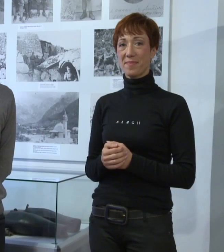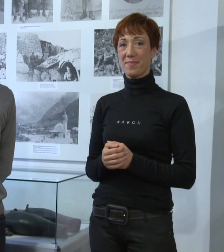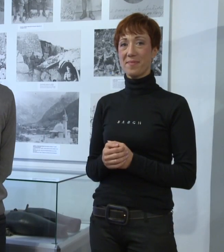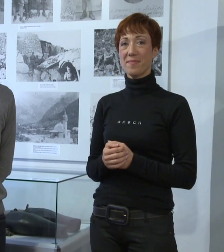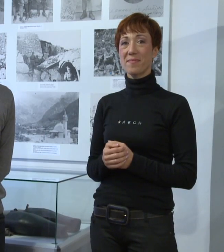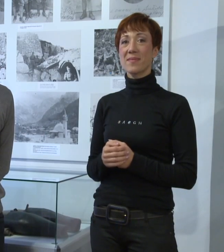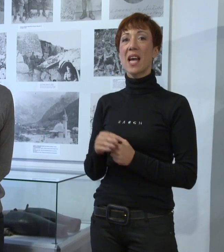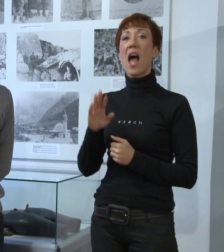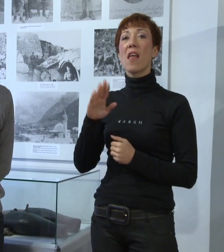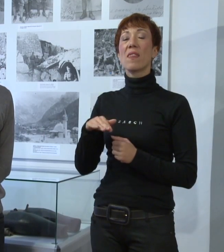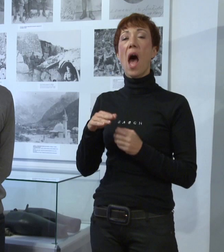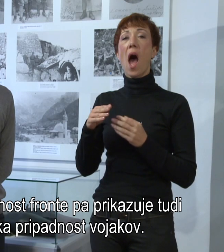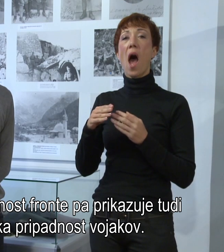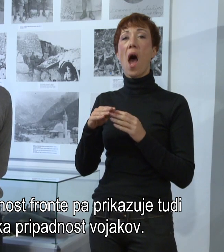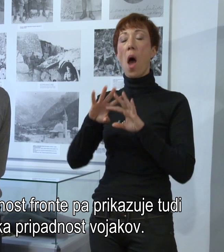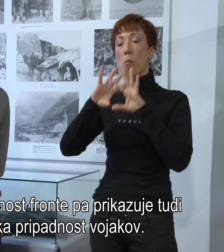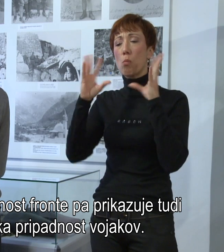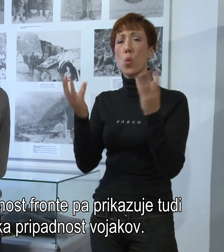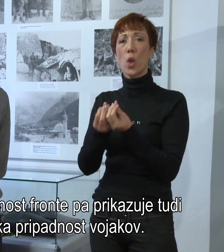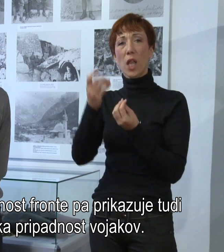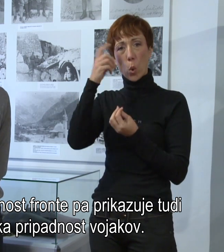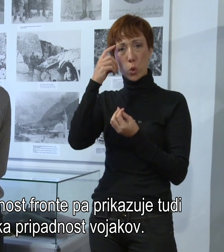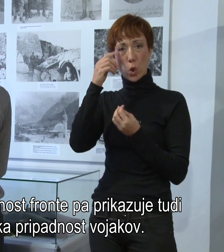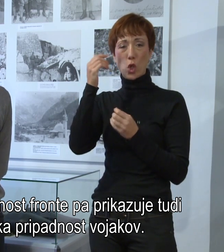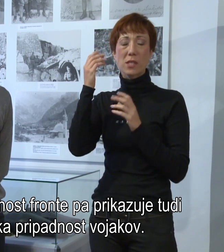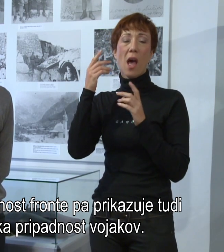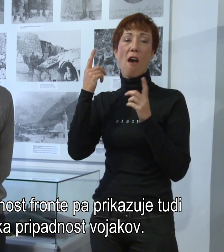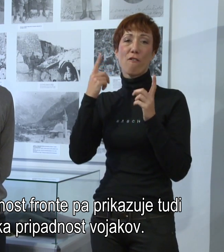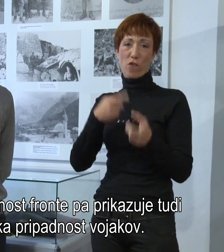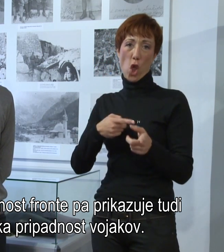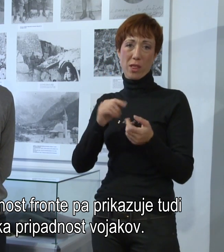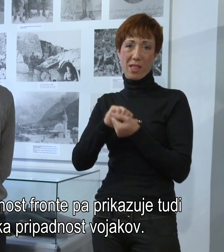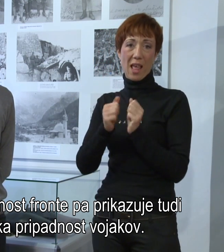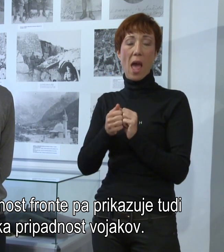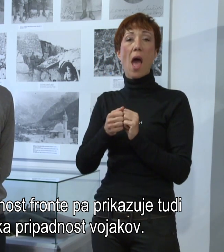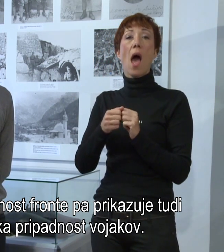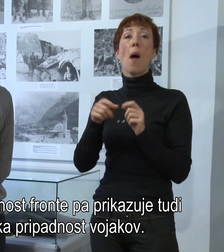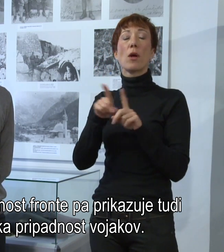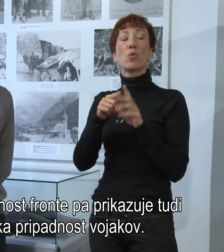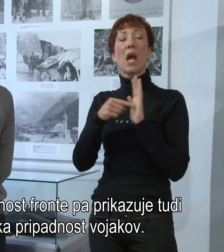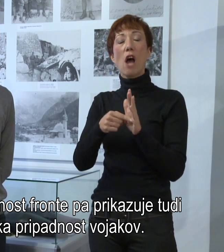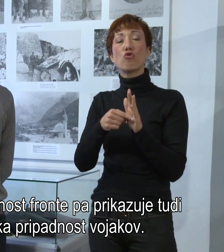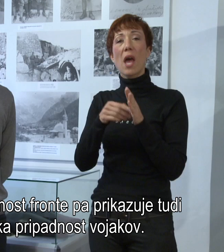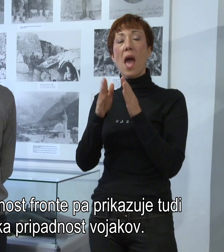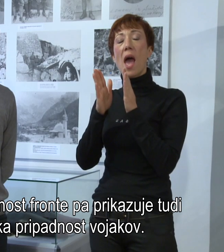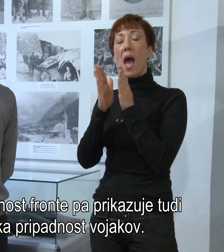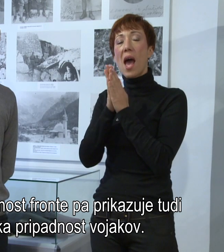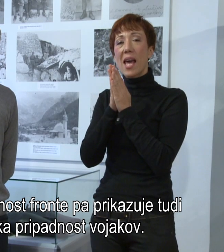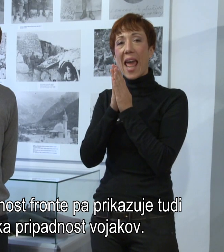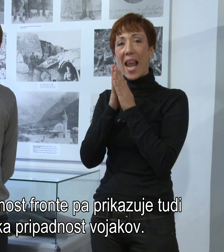Na multikulturnost fronte pa nakazujejo tudi religijska pripadnost vojakov. Na cesti čez